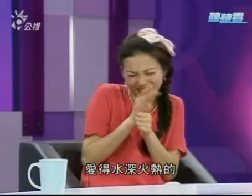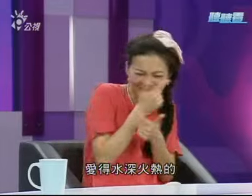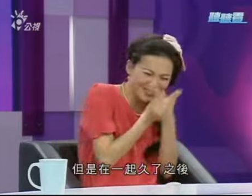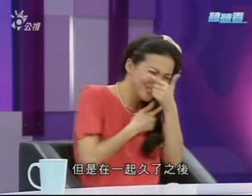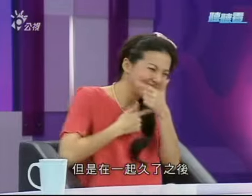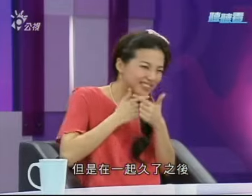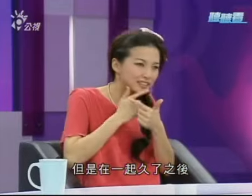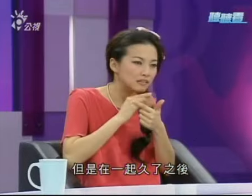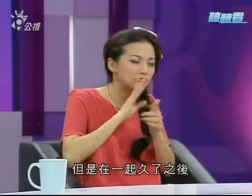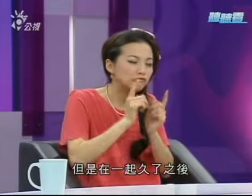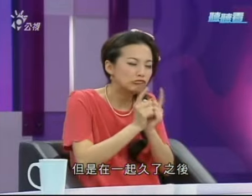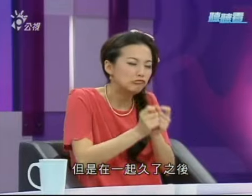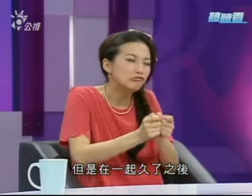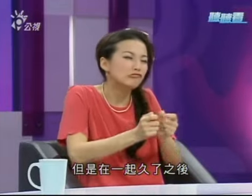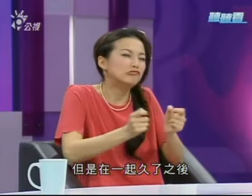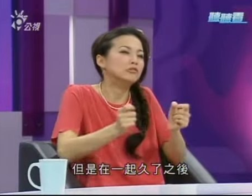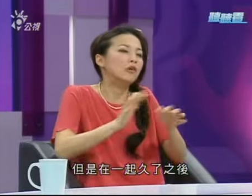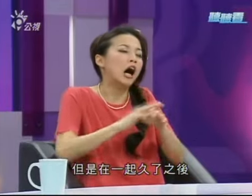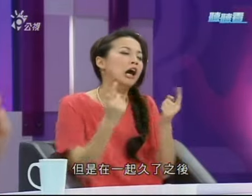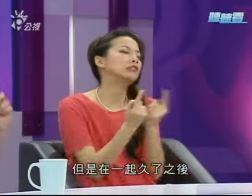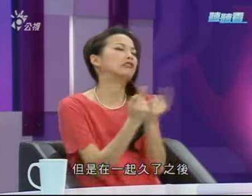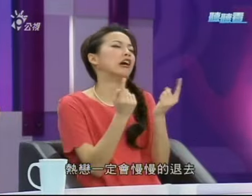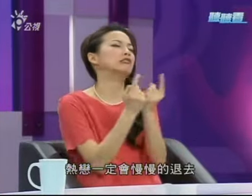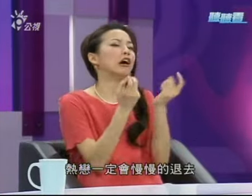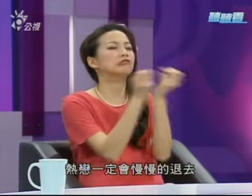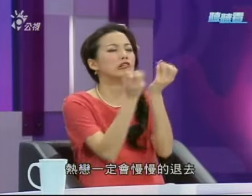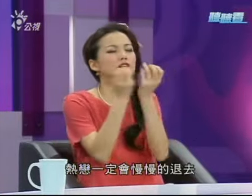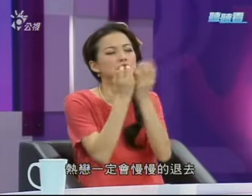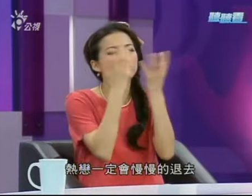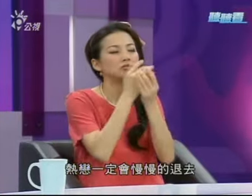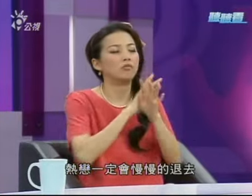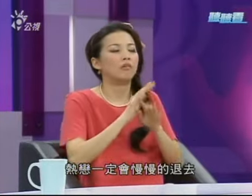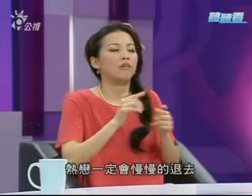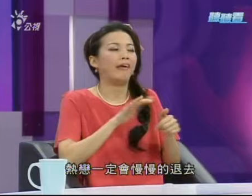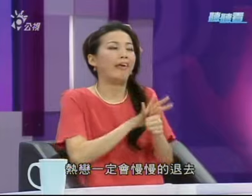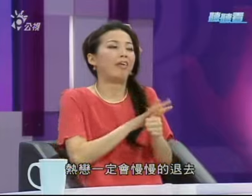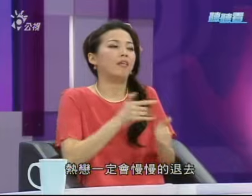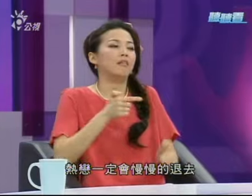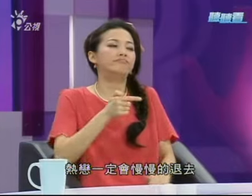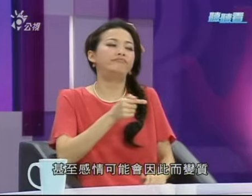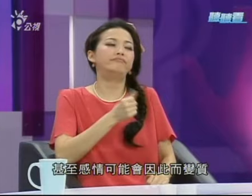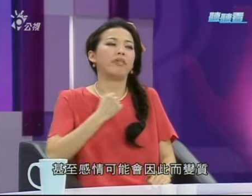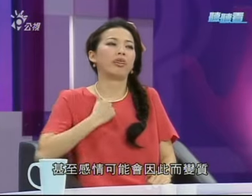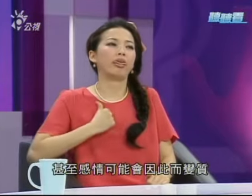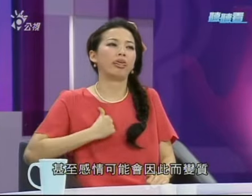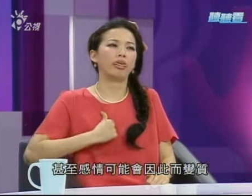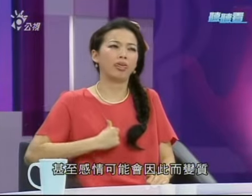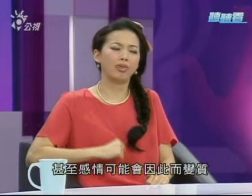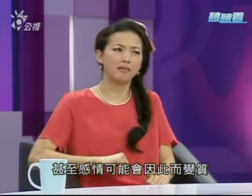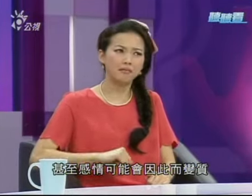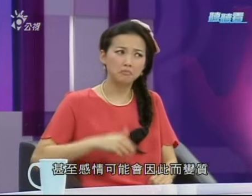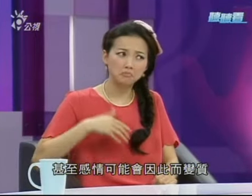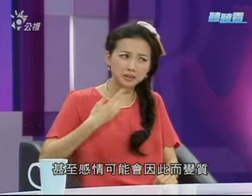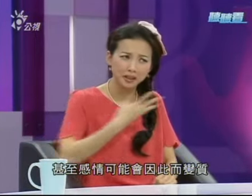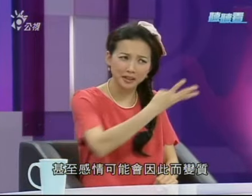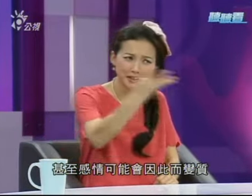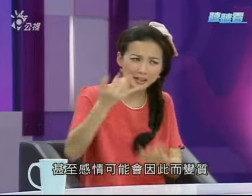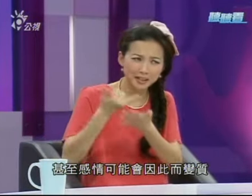但是在一起久了之后热恋一定会慢慢地退去甚至感情可能会因此而变直